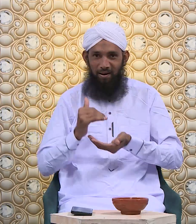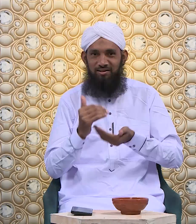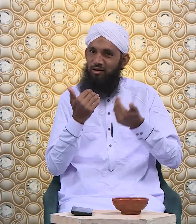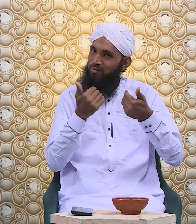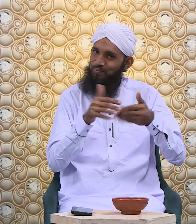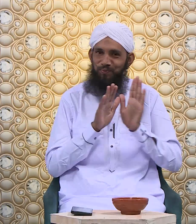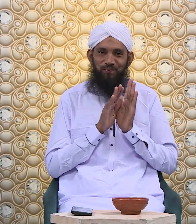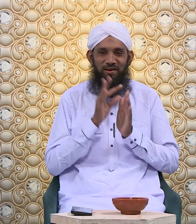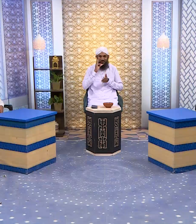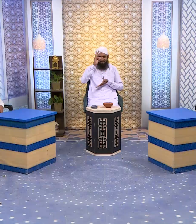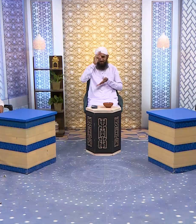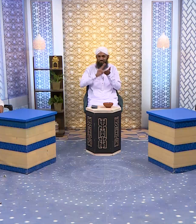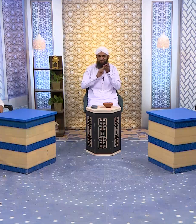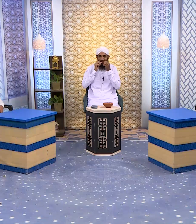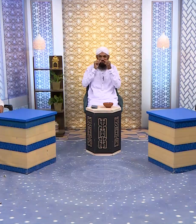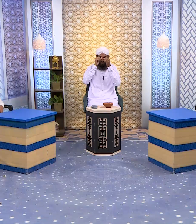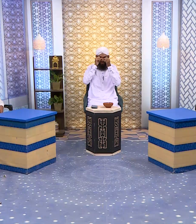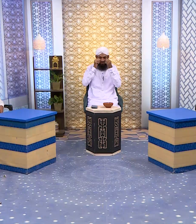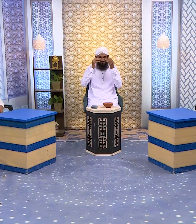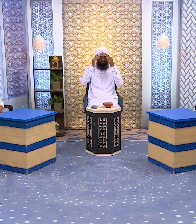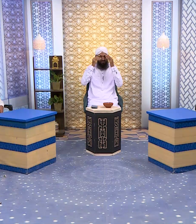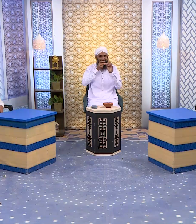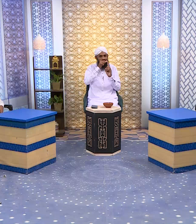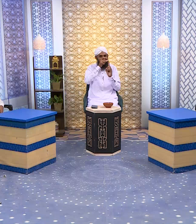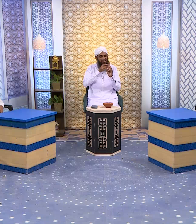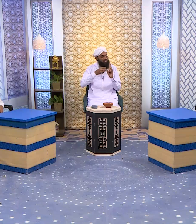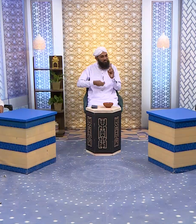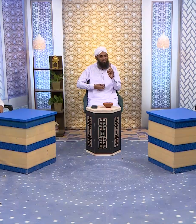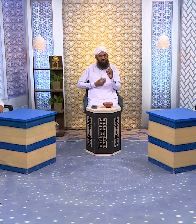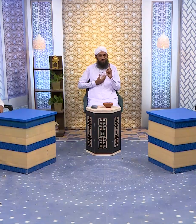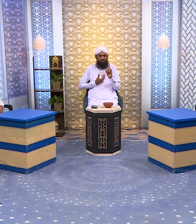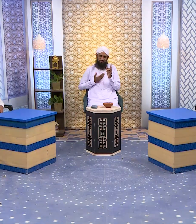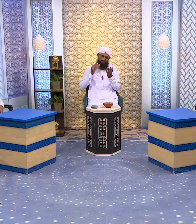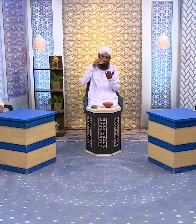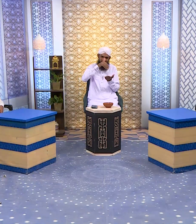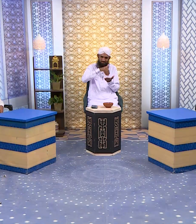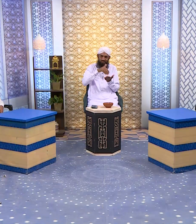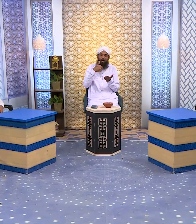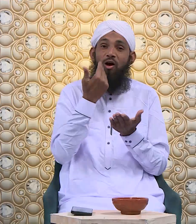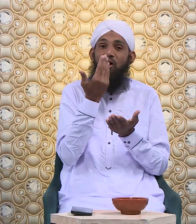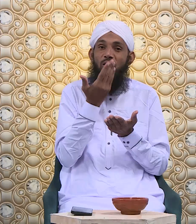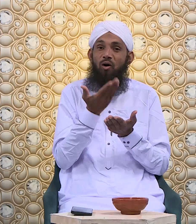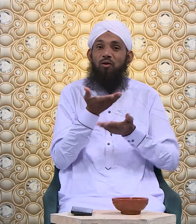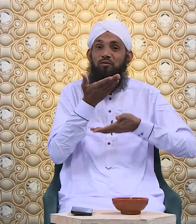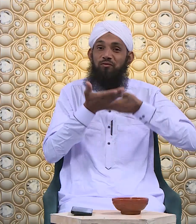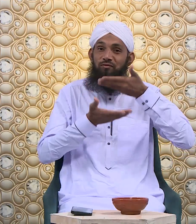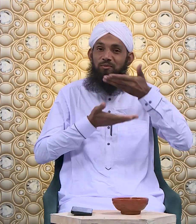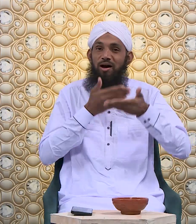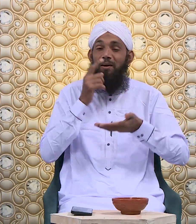مجدہ سنایا تو حضور پر نور صلی اللہ علیہ وآلہ وسلم تشریف لائے اور فرمایا کہ اسمہ میرے